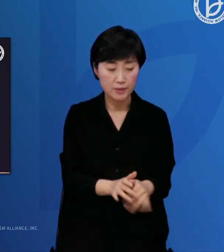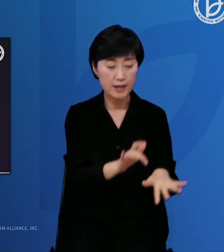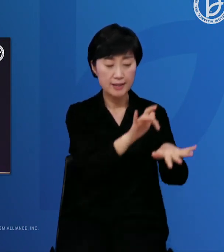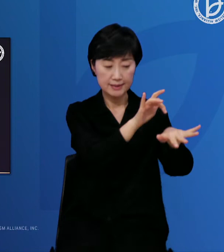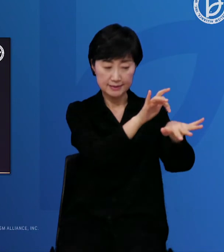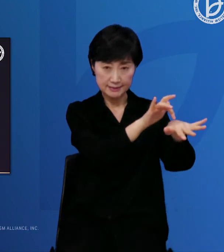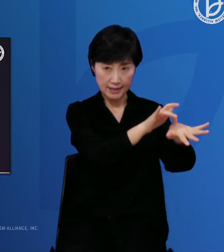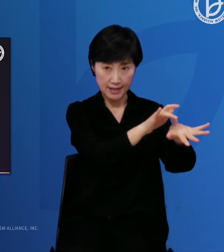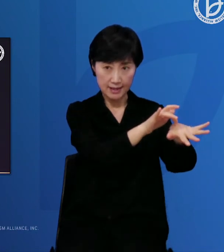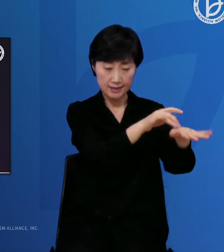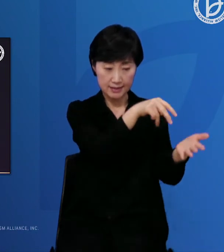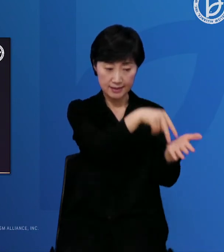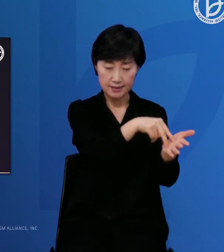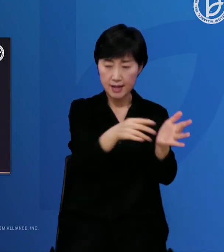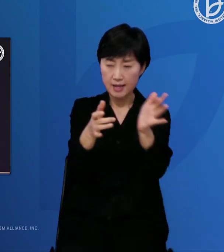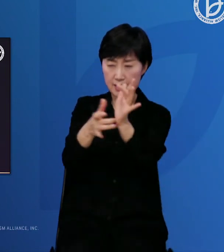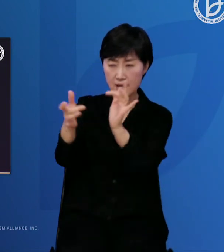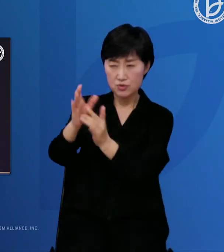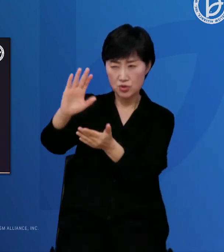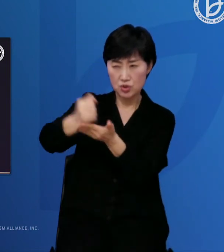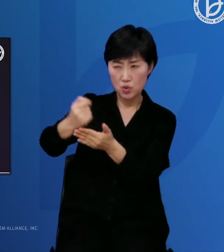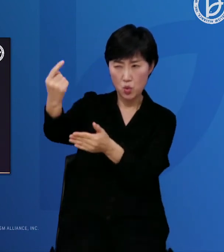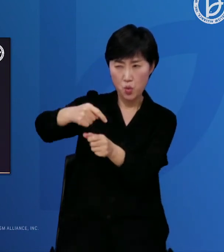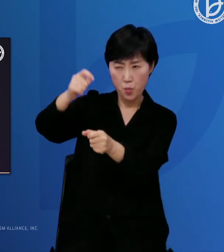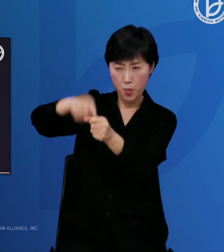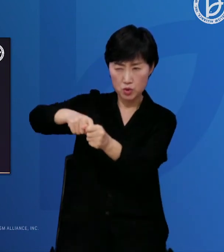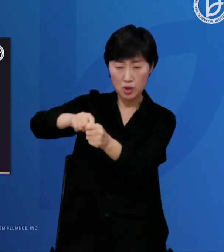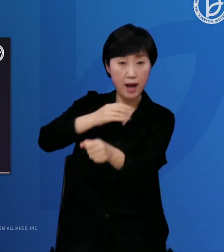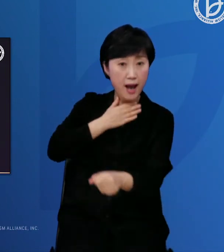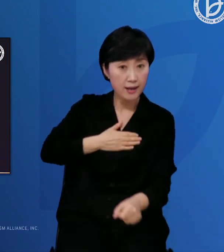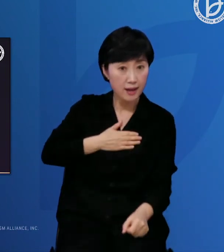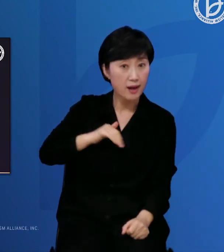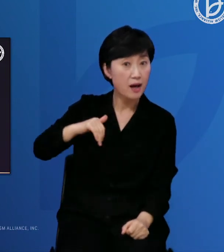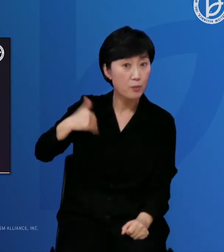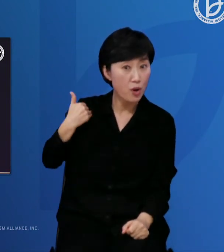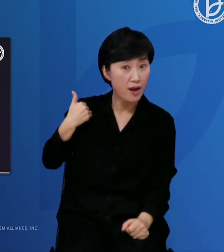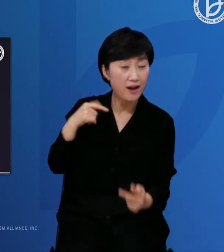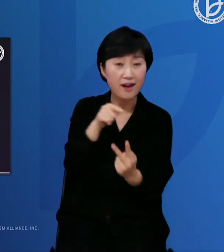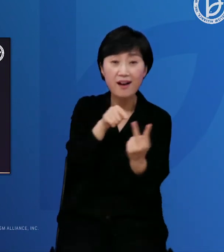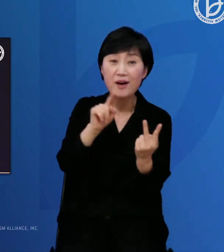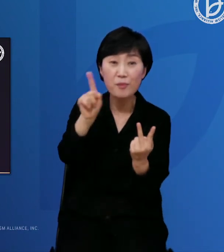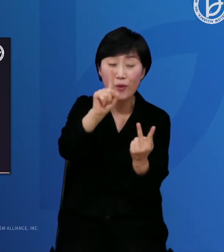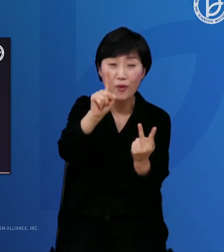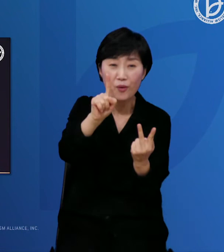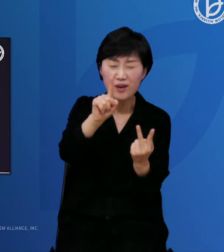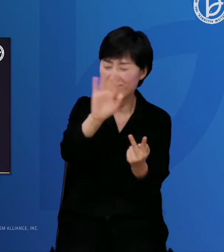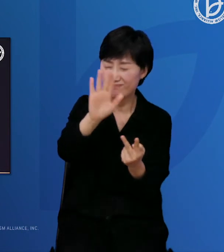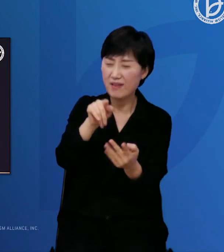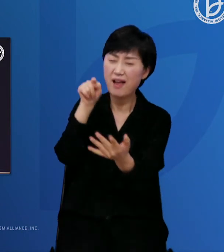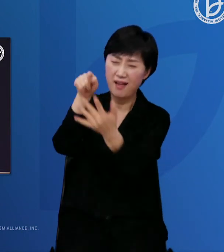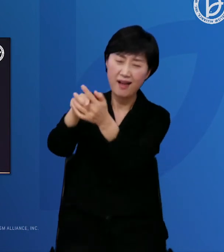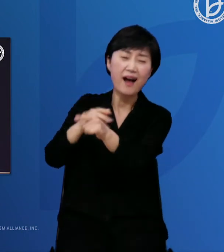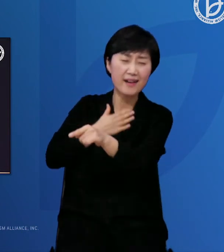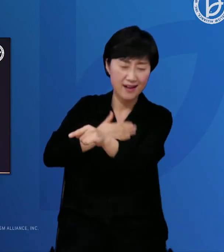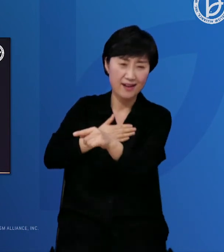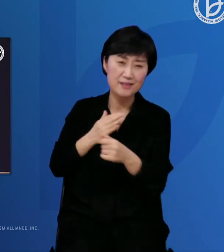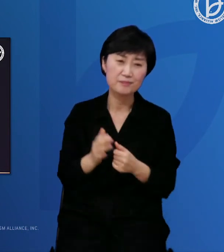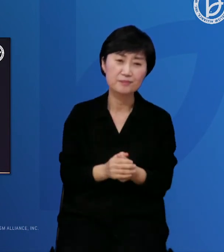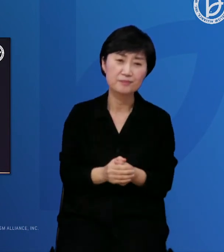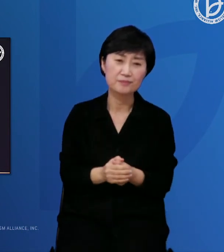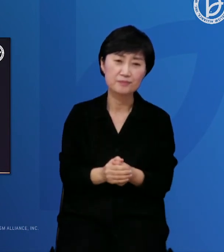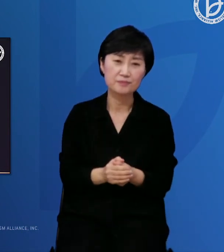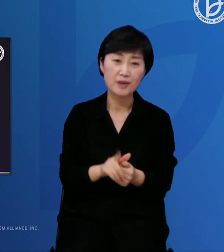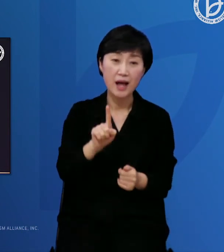일을 행할지 모르고 왔겠습니까? Did 알고 온 Satan 겁니다. not know the work that Jesus would do? No, he came fully cognizant of it. 하나